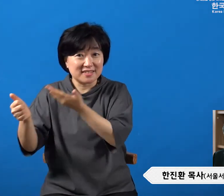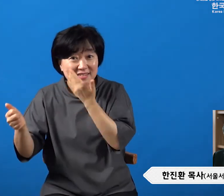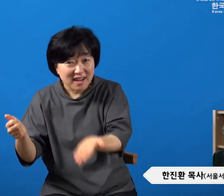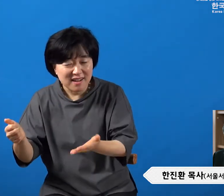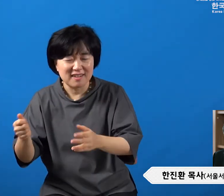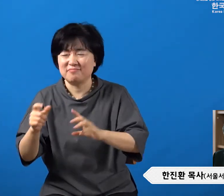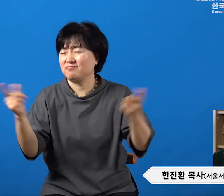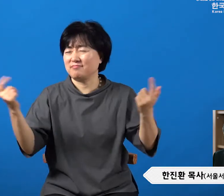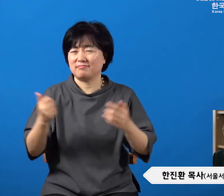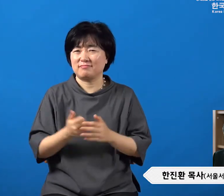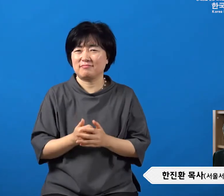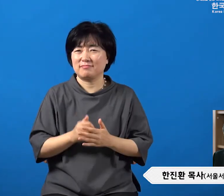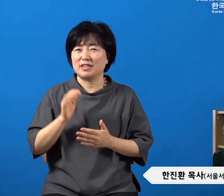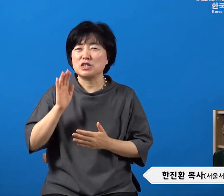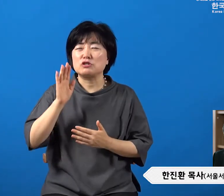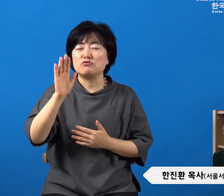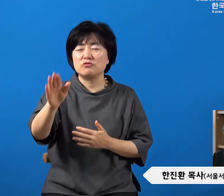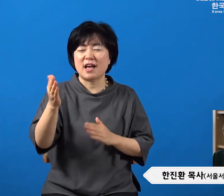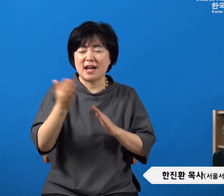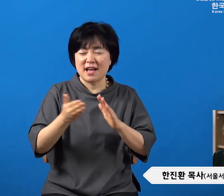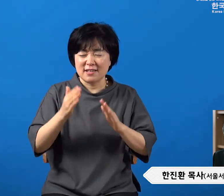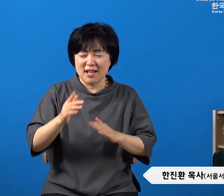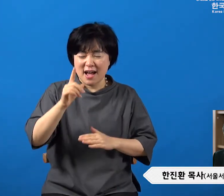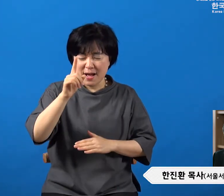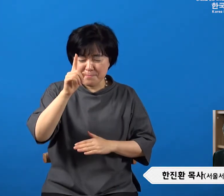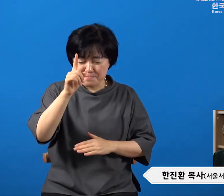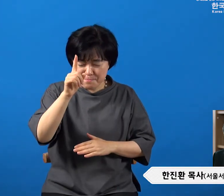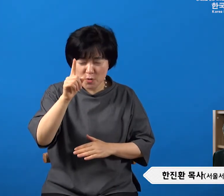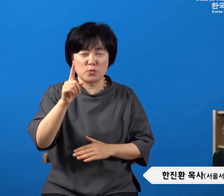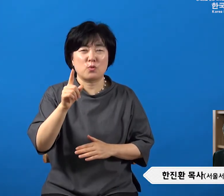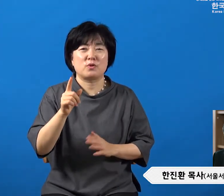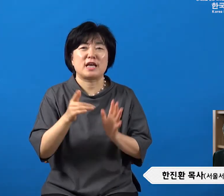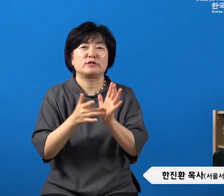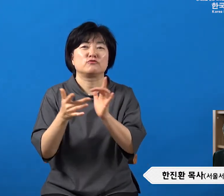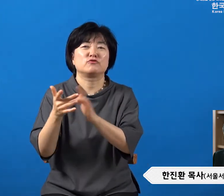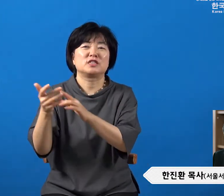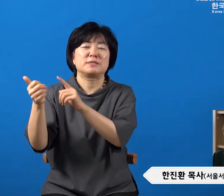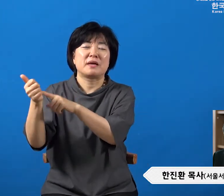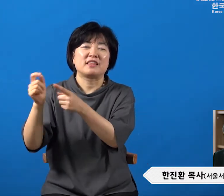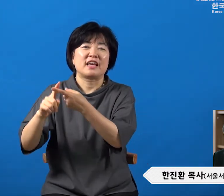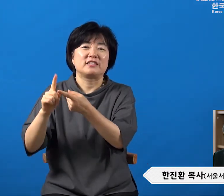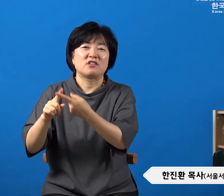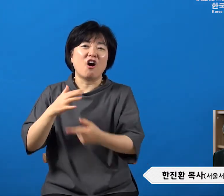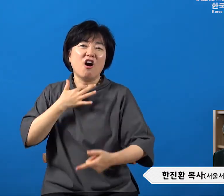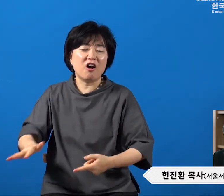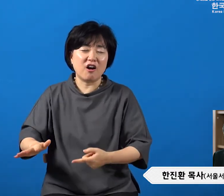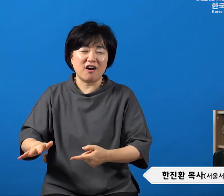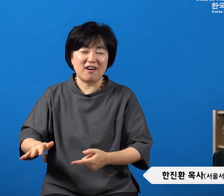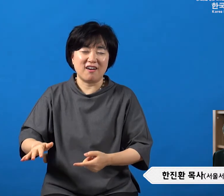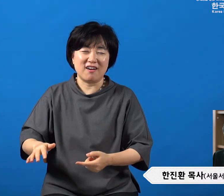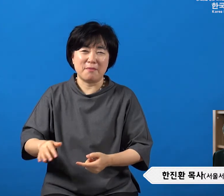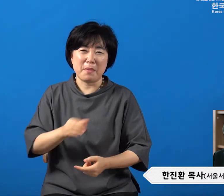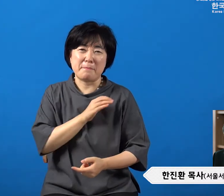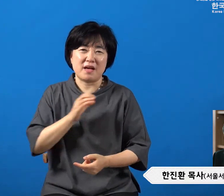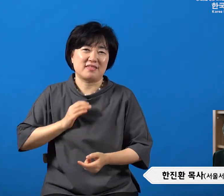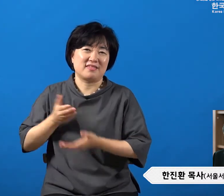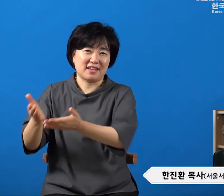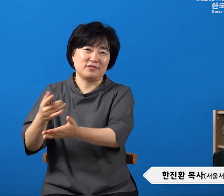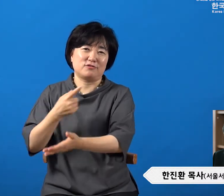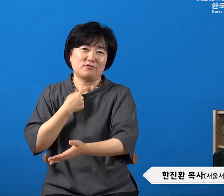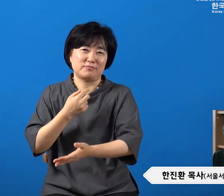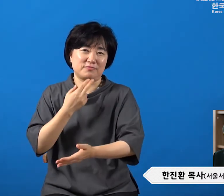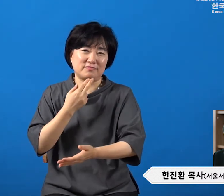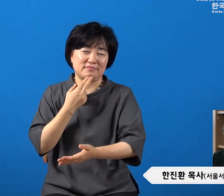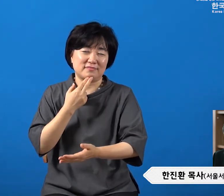위해서 순교했습니다. 전설에 의하면 베드로는 십자가에 거꾸로 달려서 순교했다고 합니다. 나 같은 것이